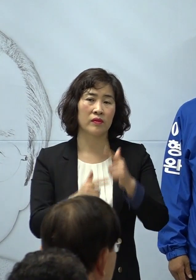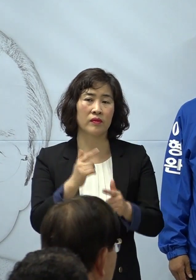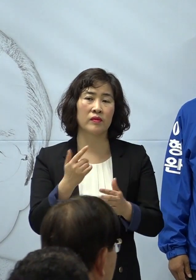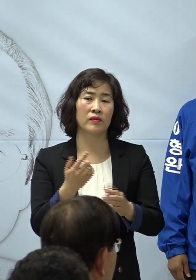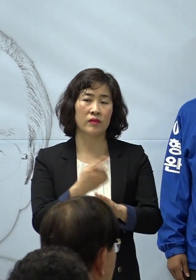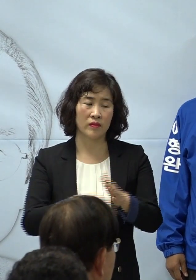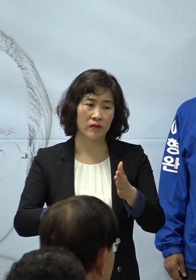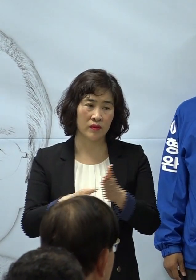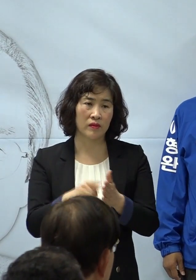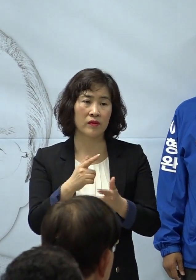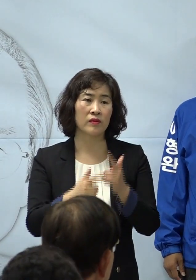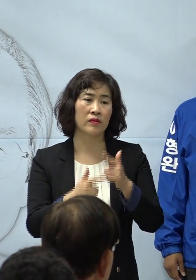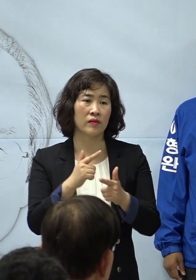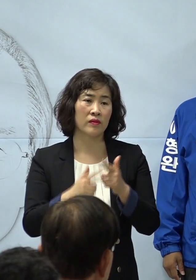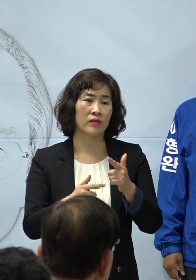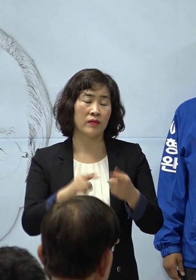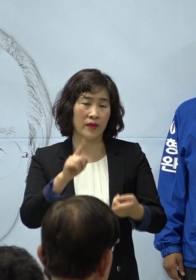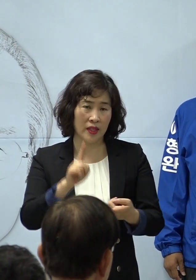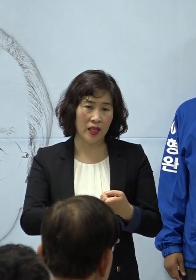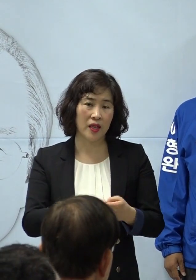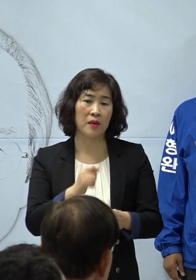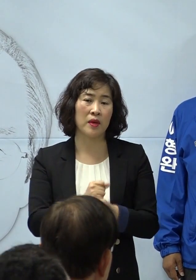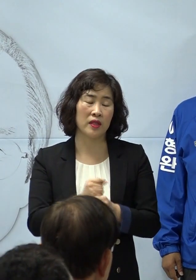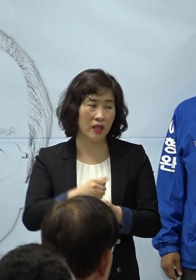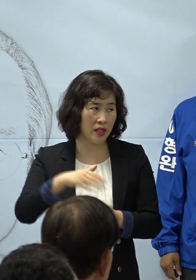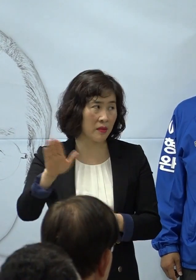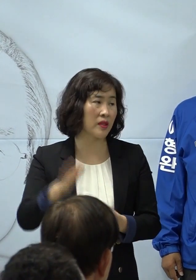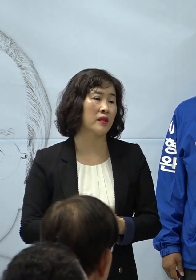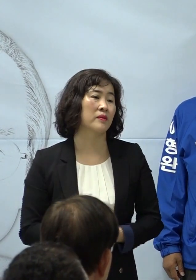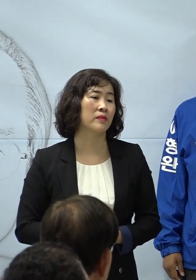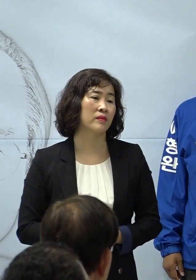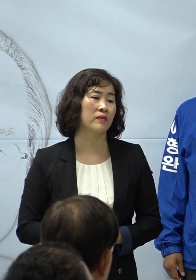위해서 목포를 목포답게 만들어 나가겠습니다.